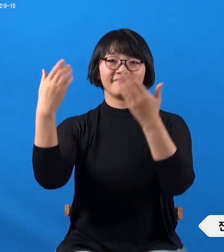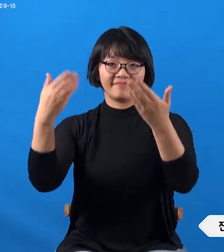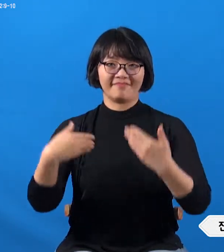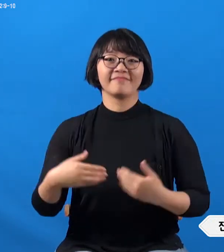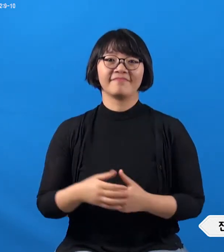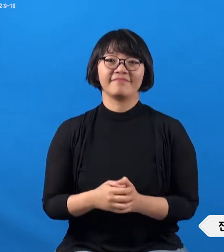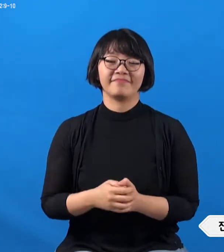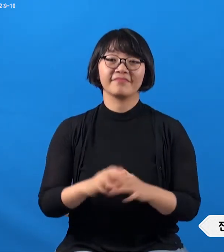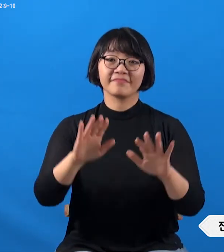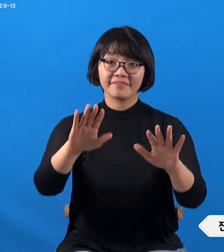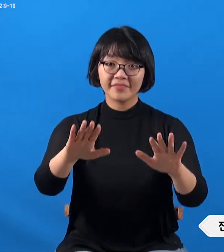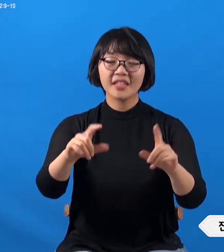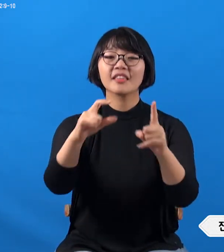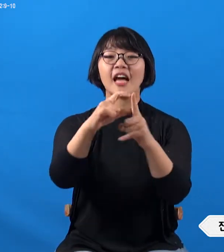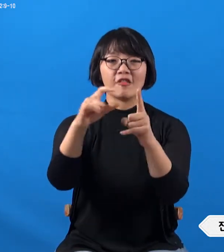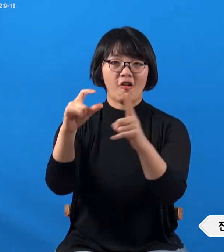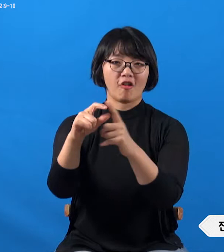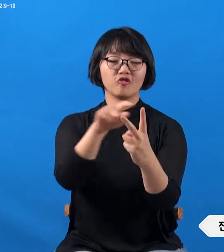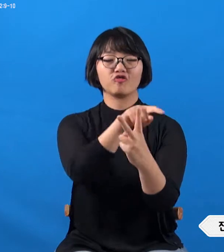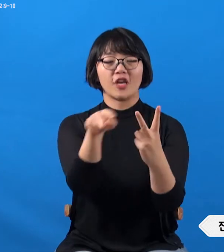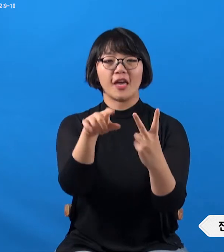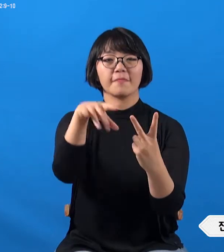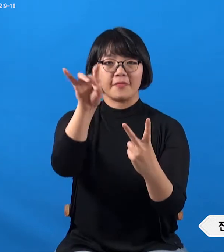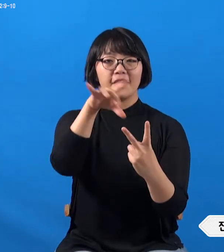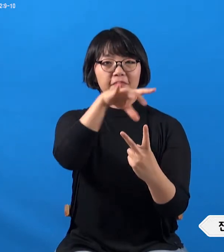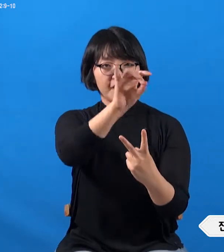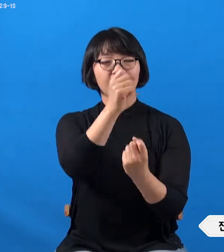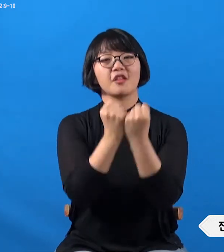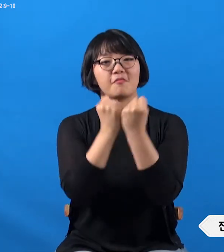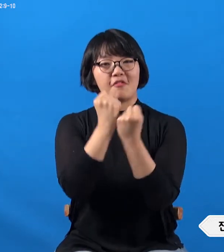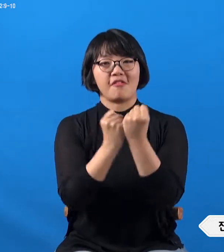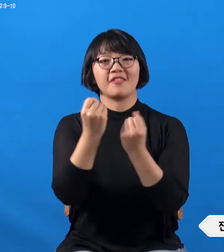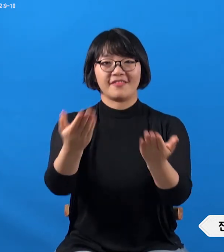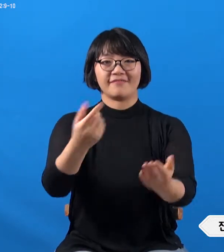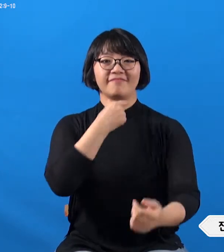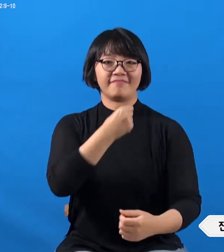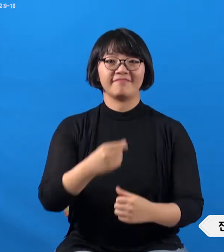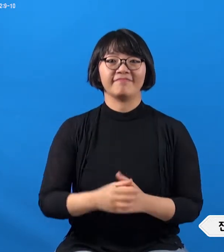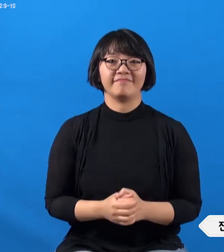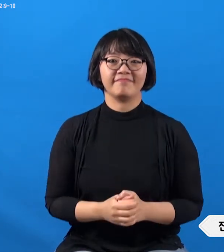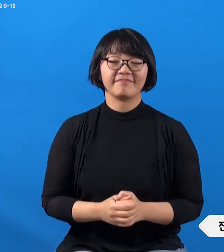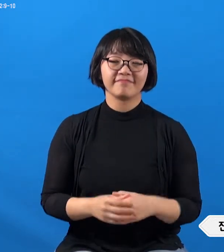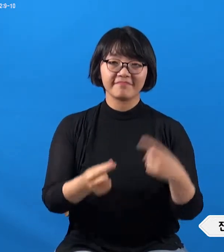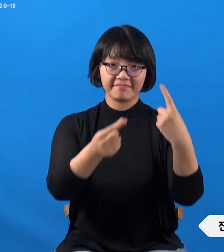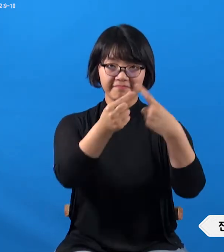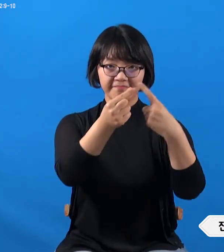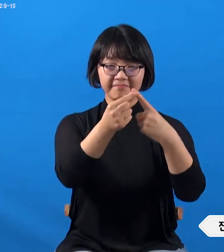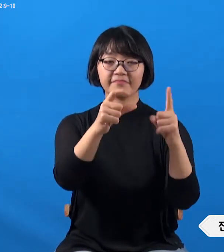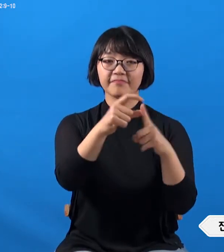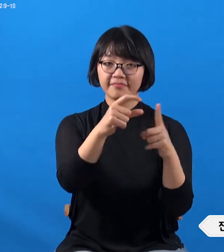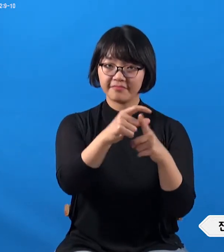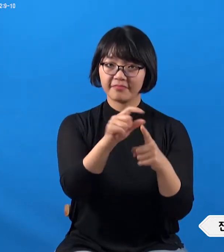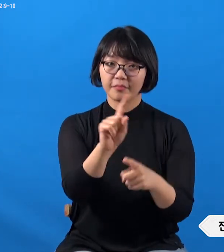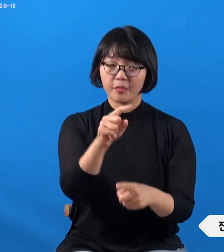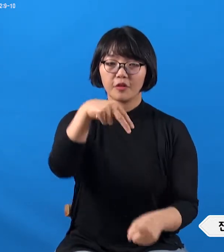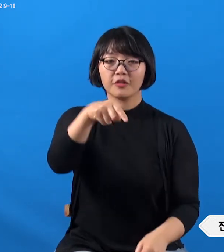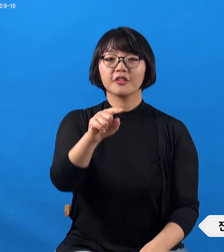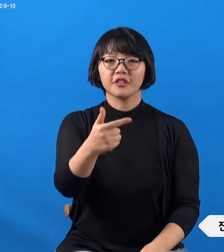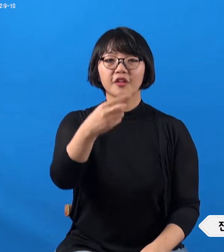말씀하고 계십니다. 두 가지의 중요한 단어로 이것을 설명해 주십니다. 첫째는